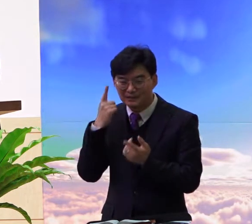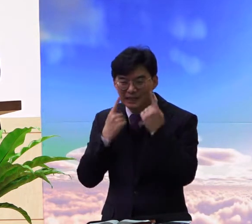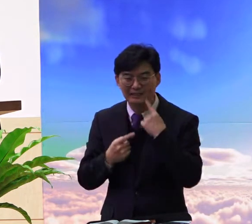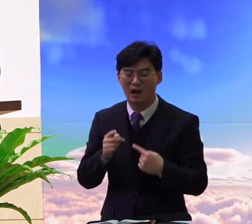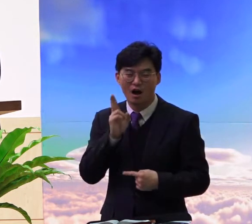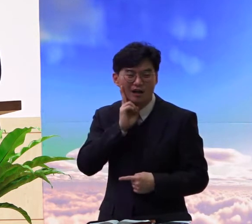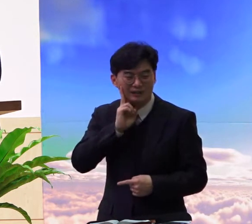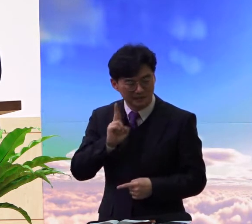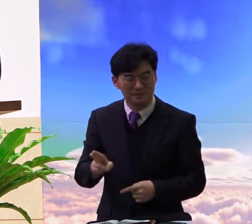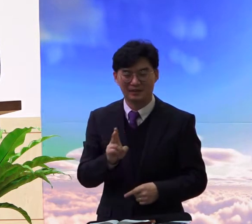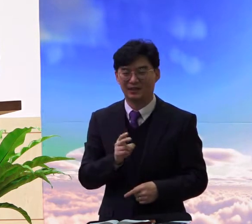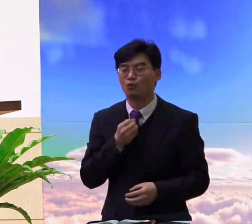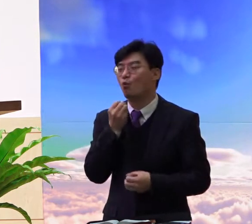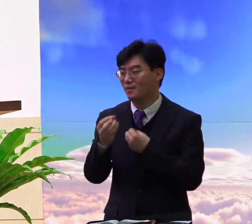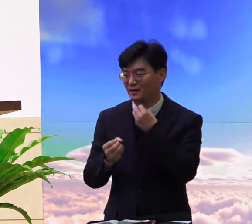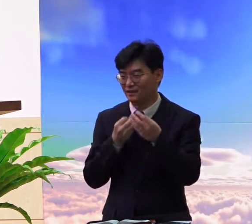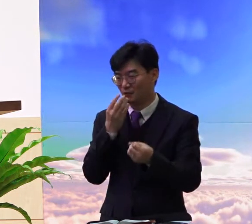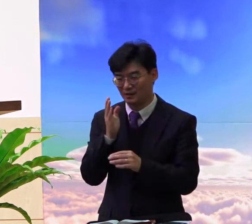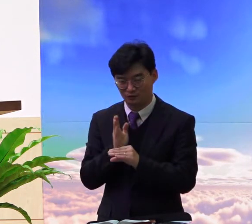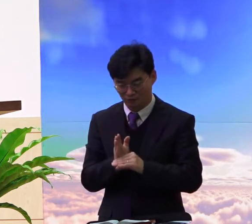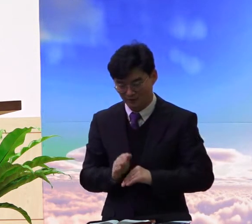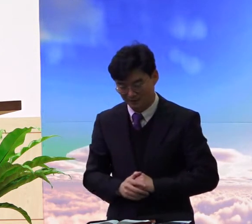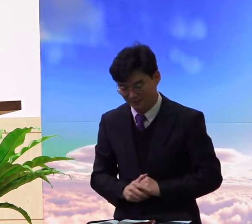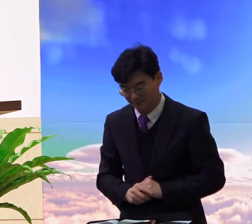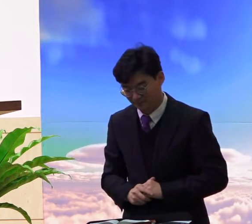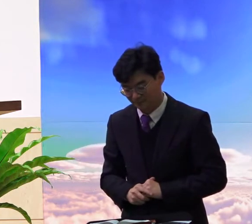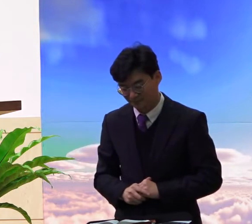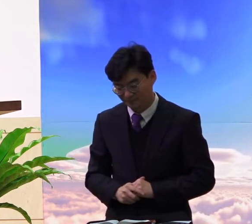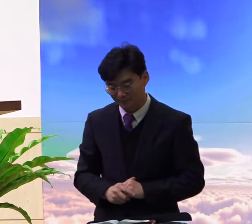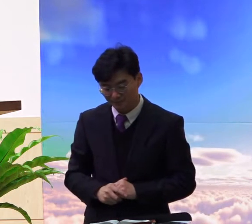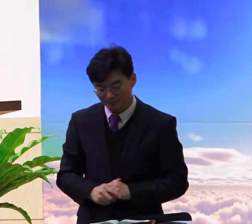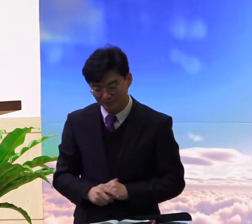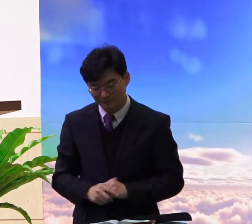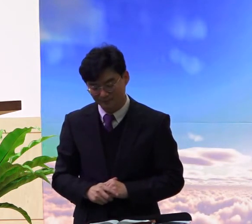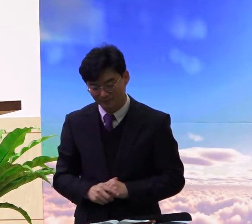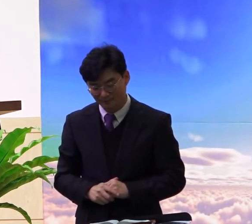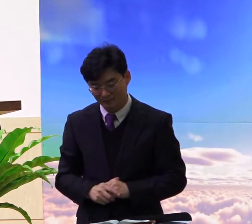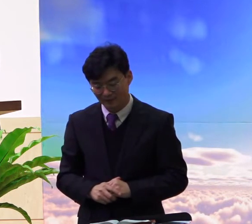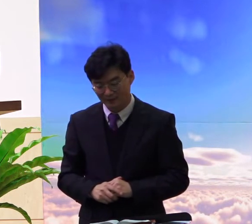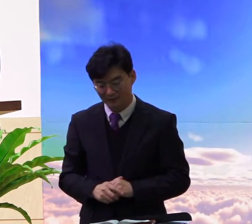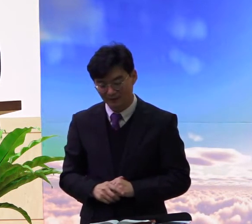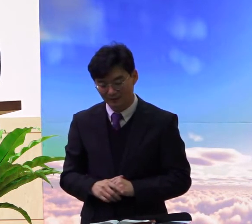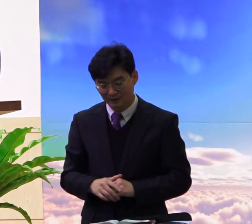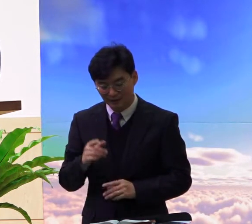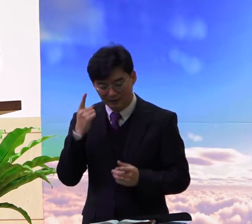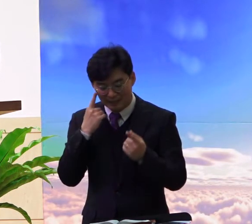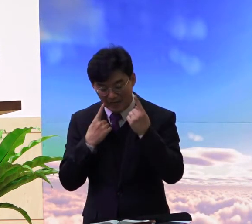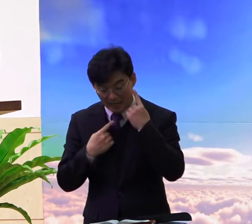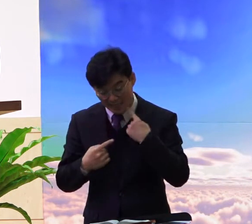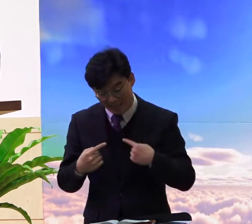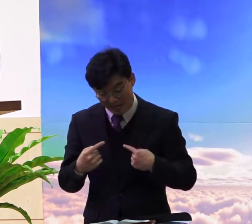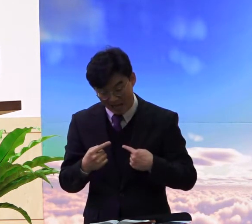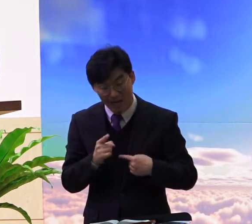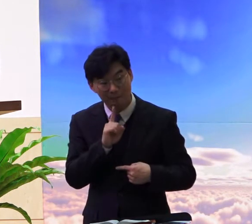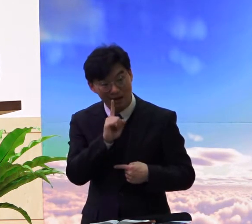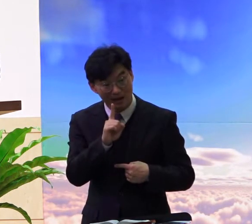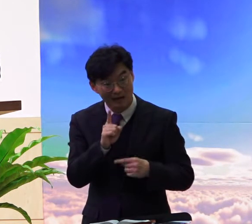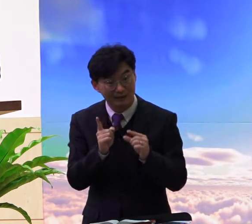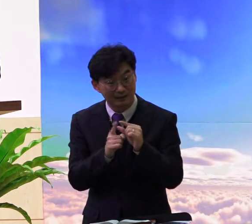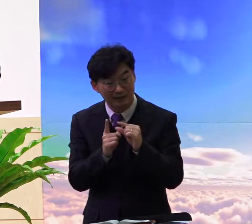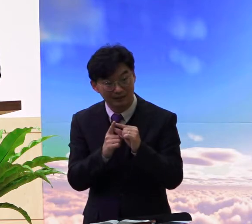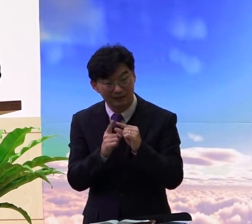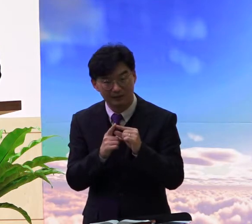이것이 다윗의 심정이었습니다. 다윗이 마음이 상했다고 했는데 이 상했다는 원어의 의미는